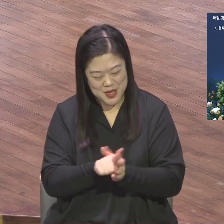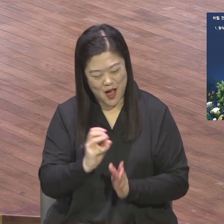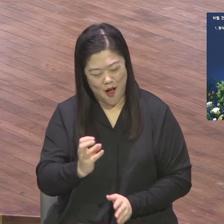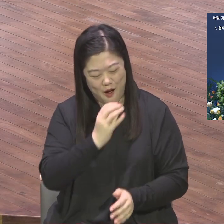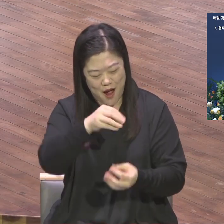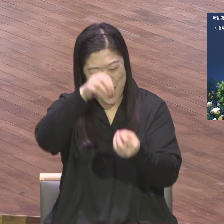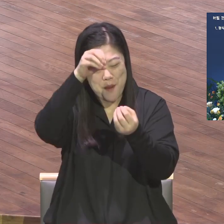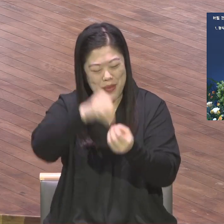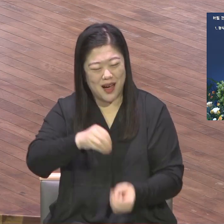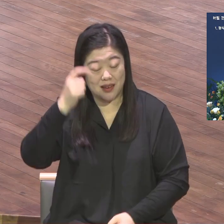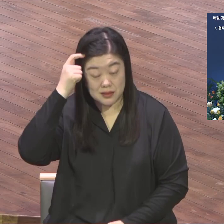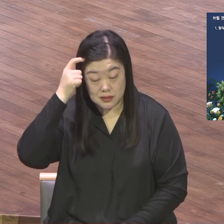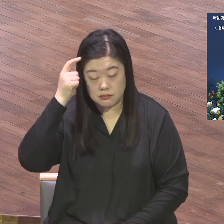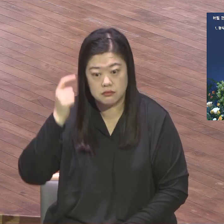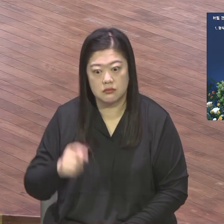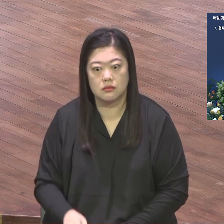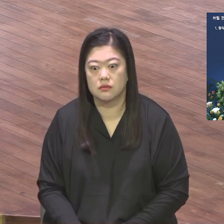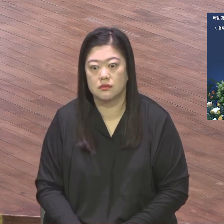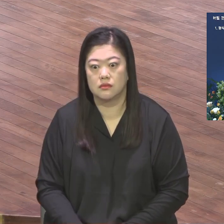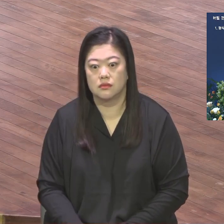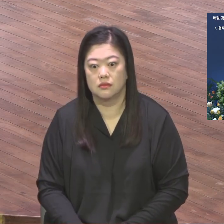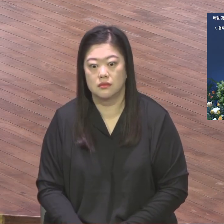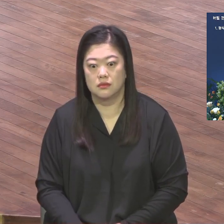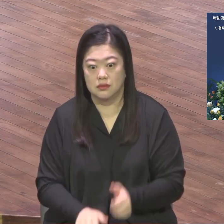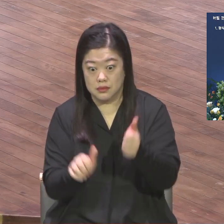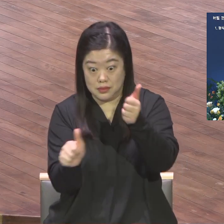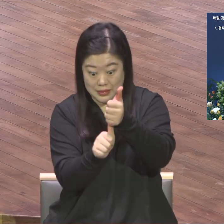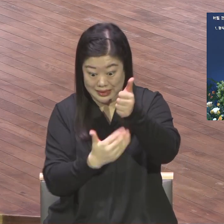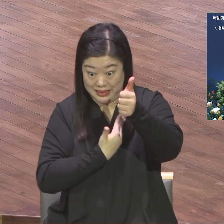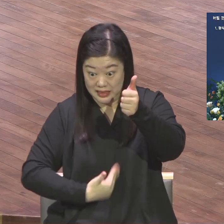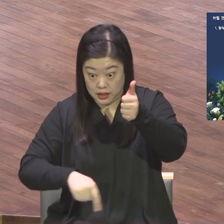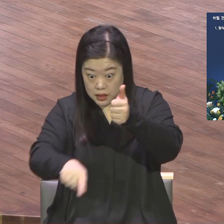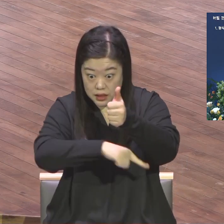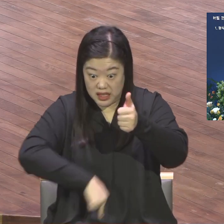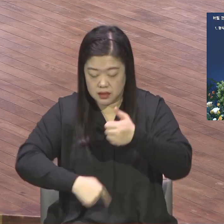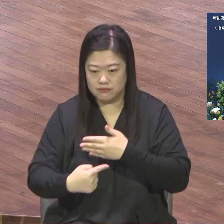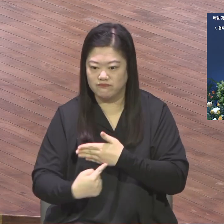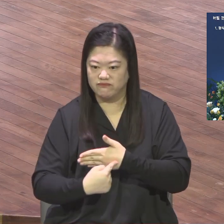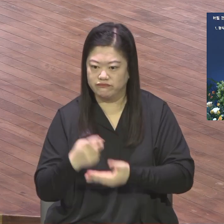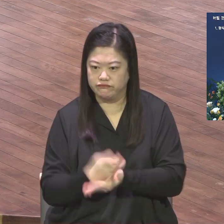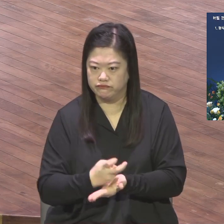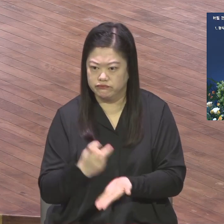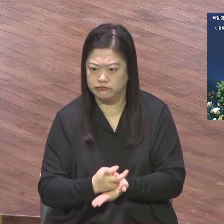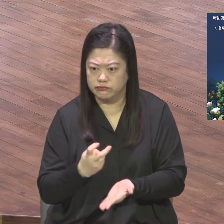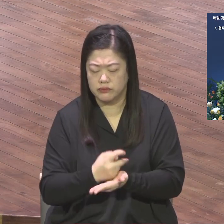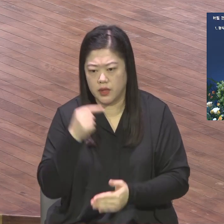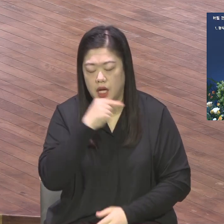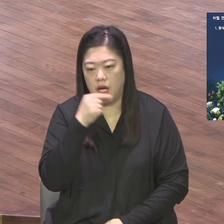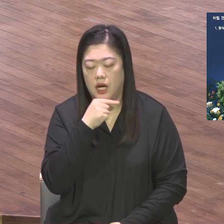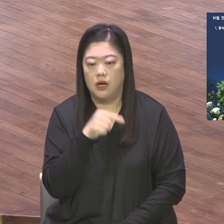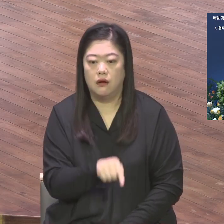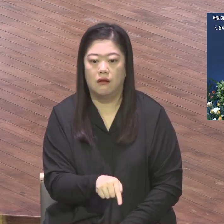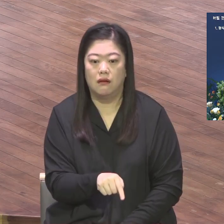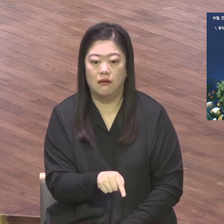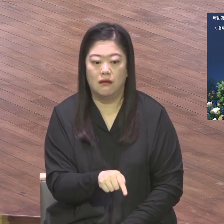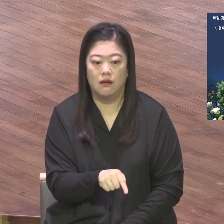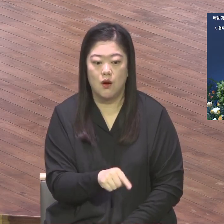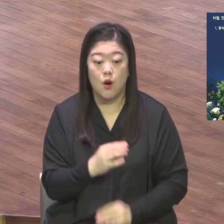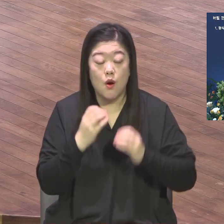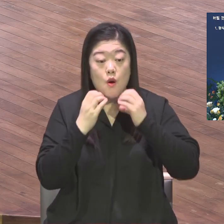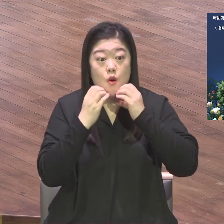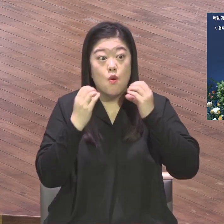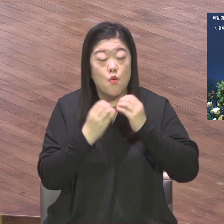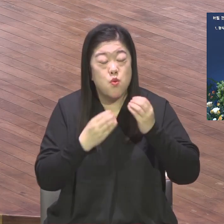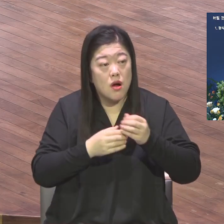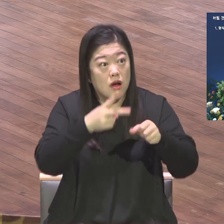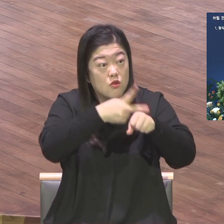제자들은 형식적 종교 생활에서 벗어나지를 못했어요. 세례요한처럼 복음의 새 시대에